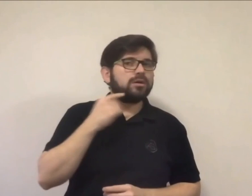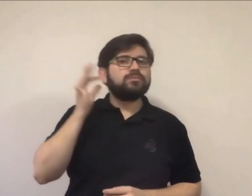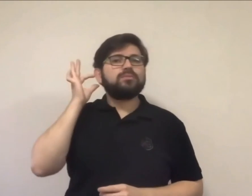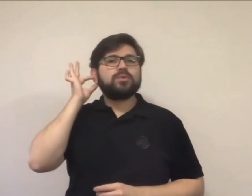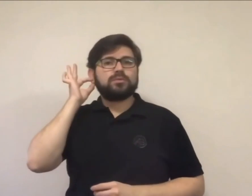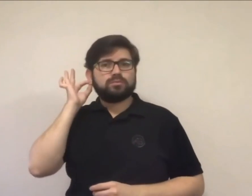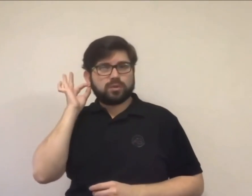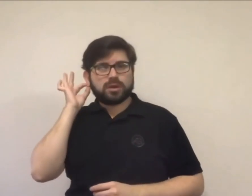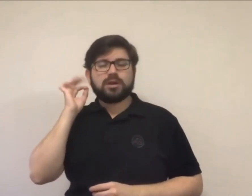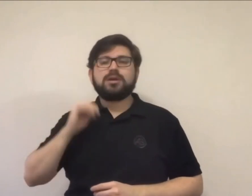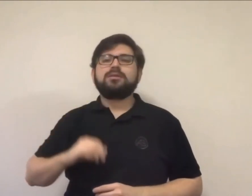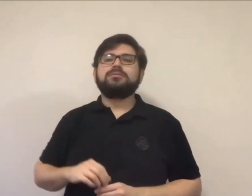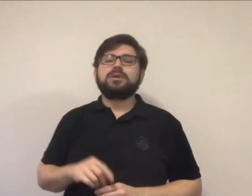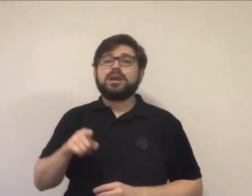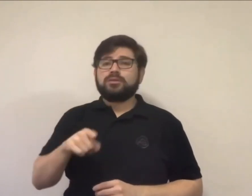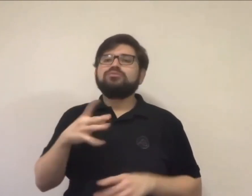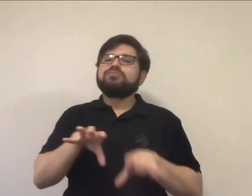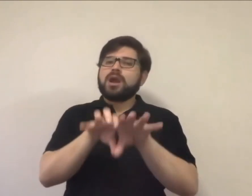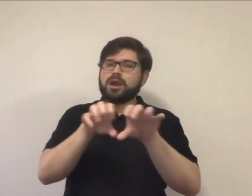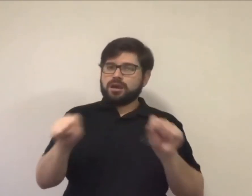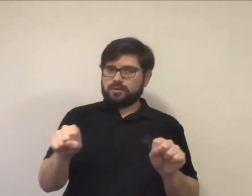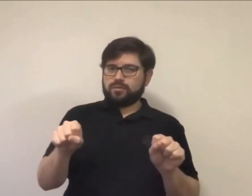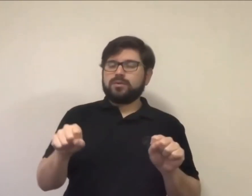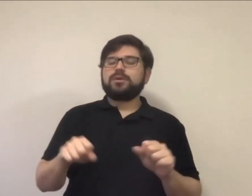Habla de los derechos de todos los niños.